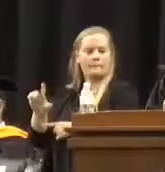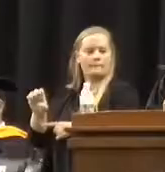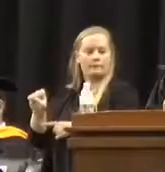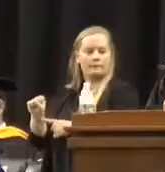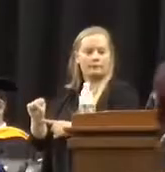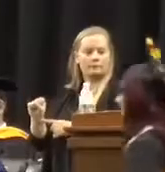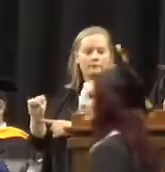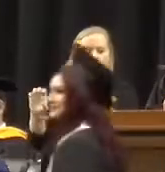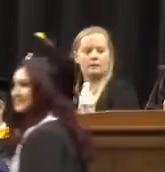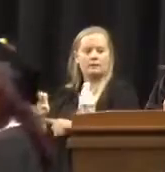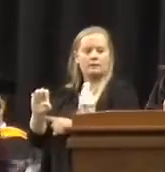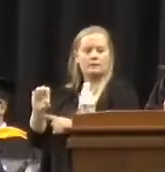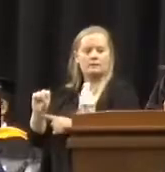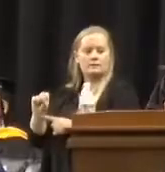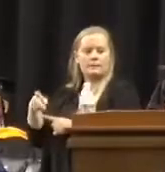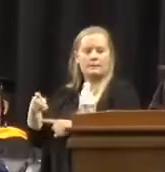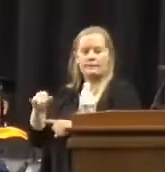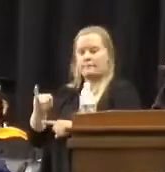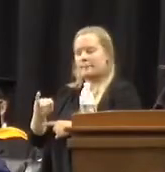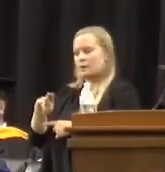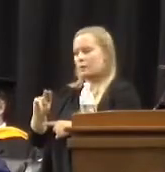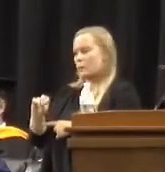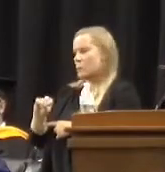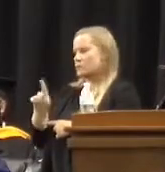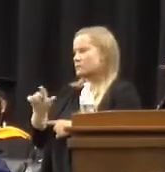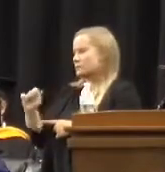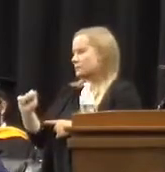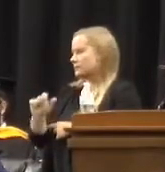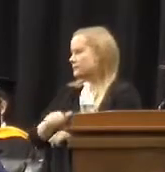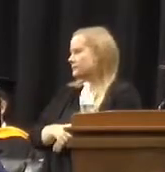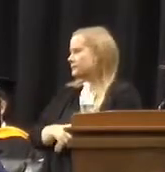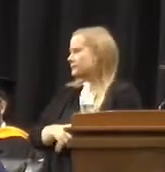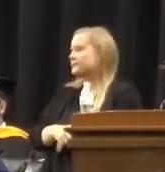Eileen Robles Espinosa.